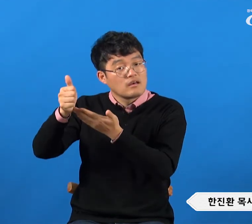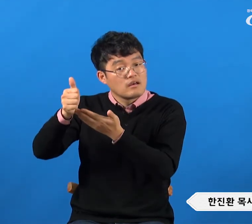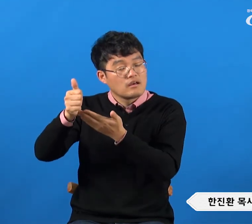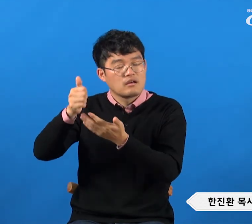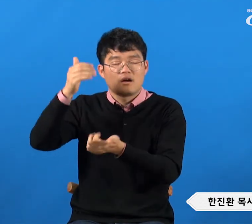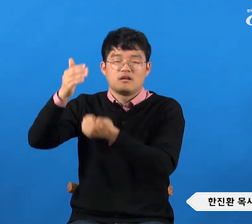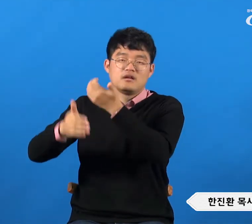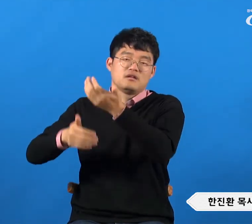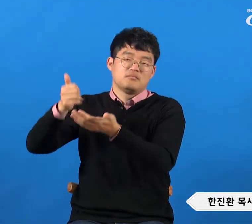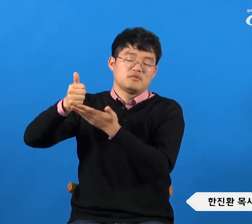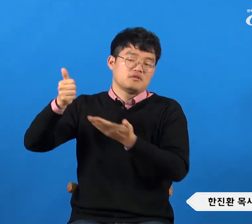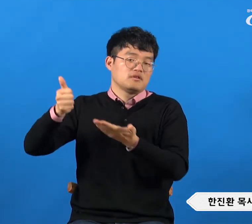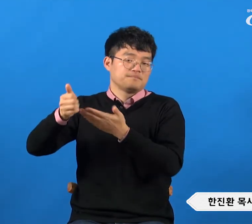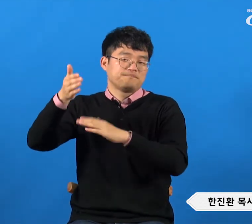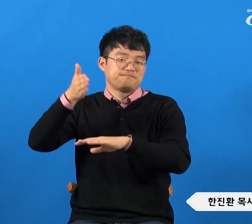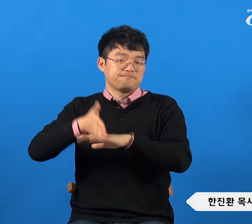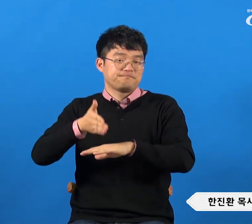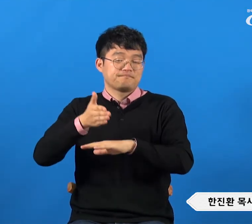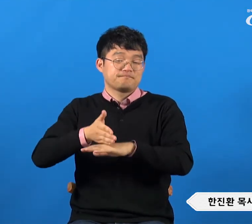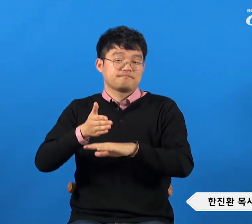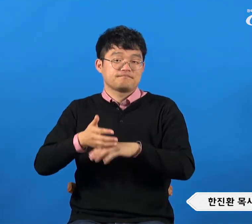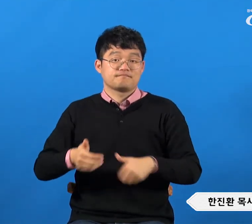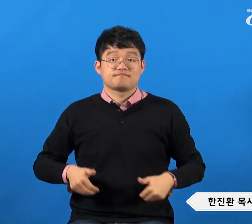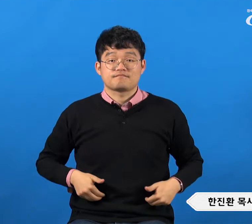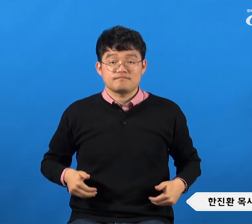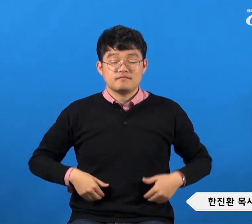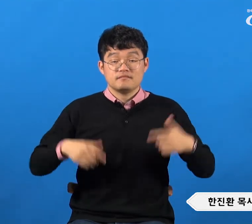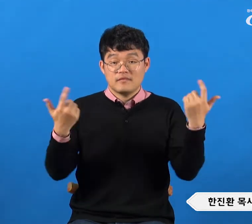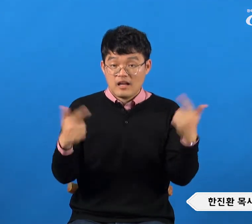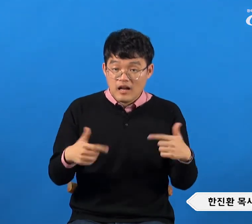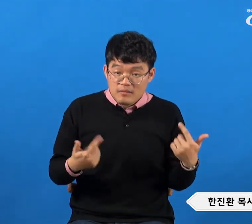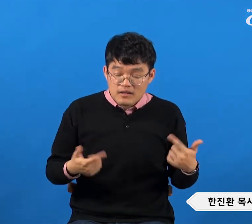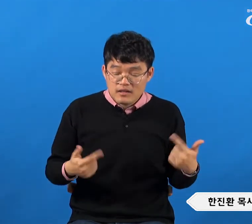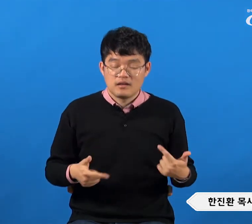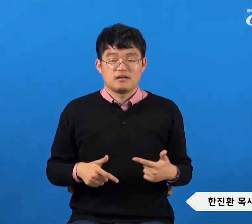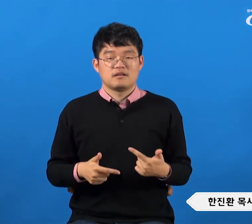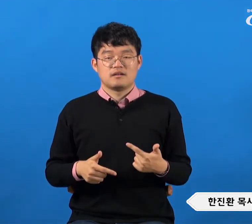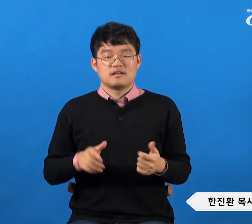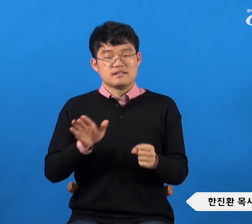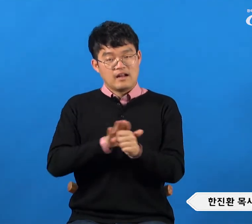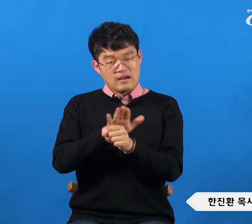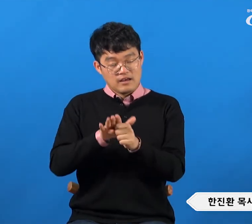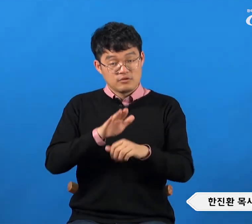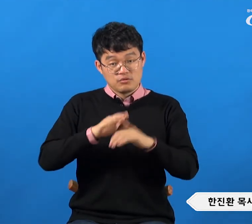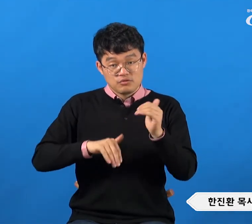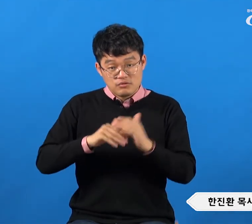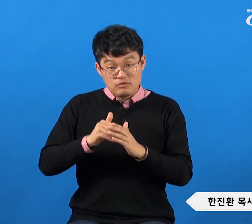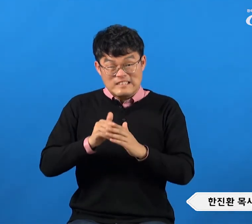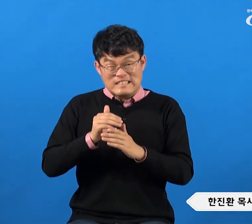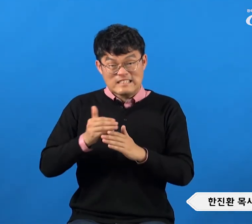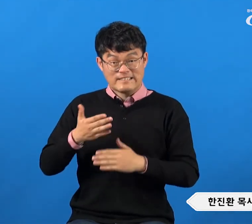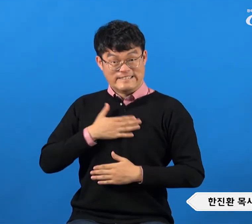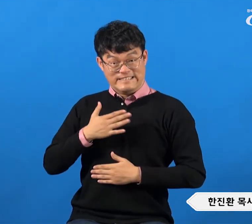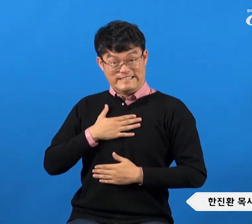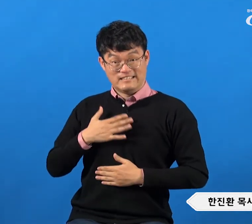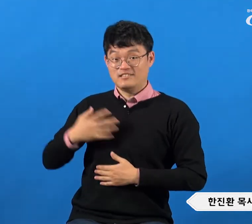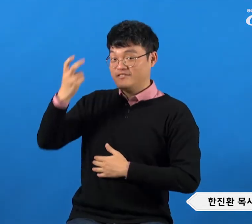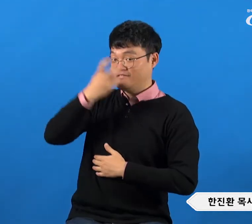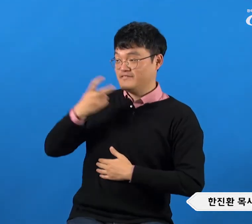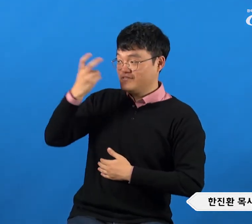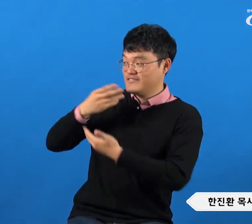것입니까? 하나님께지요. 날마다 순간마다 사랑의 손길로 나를 어루만져